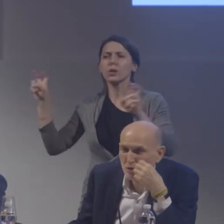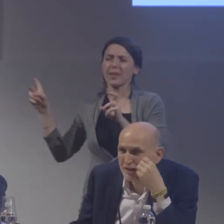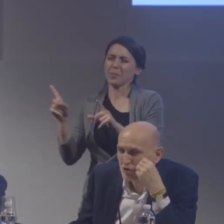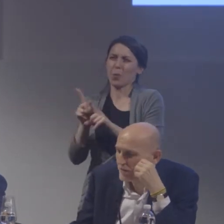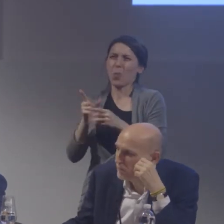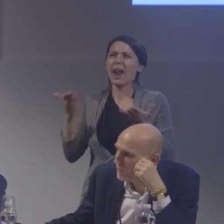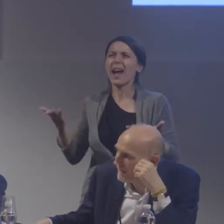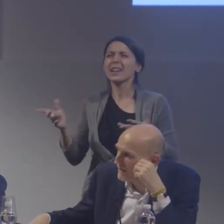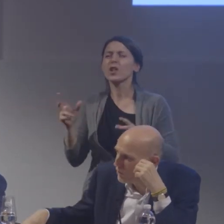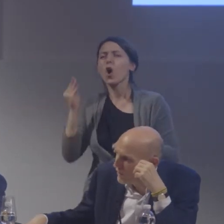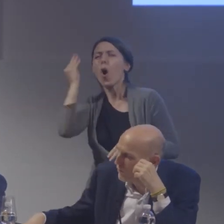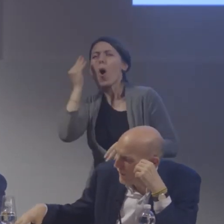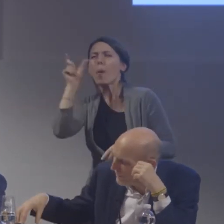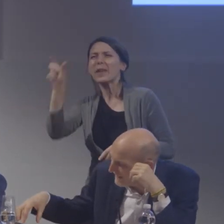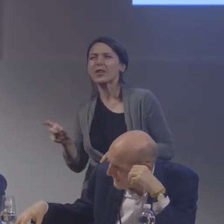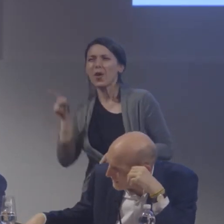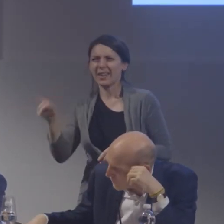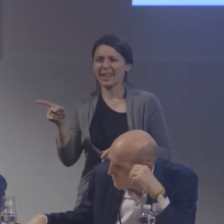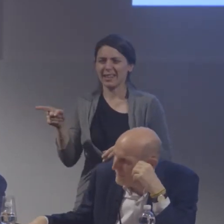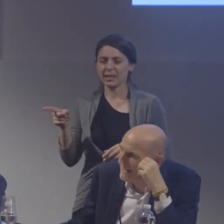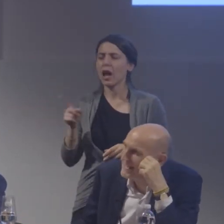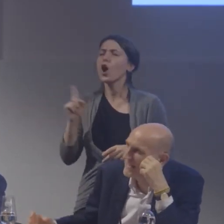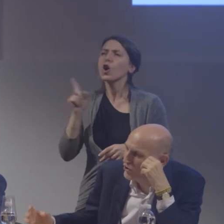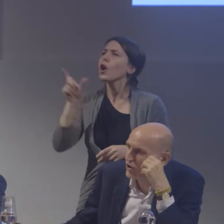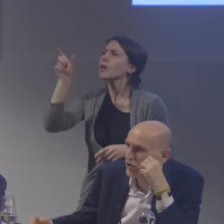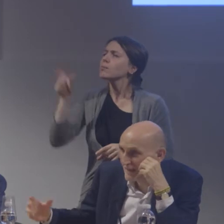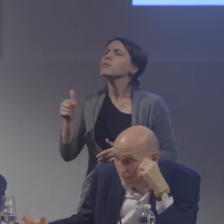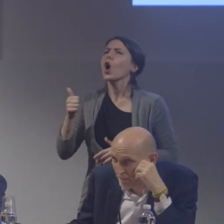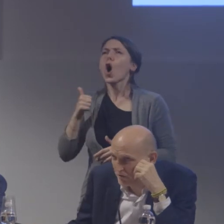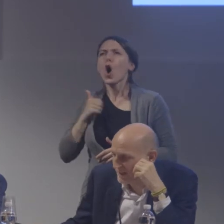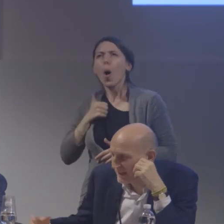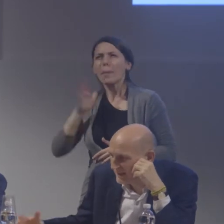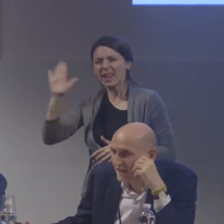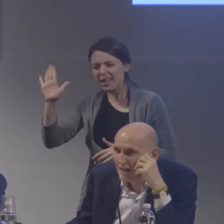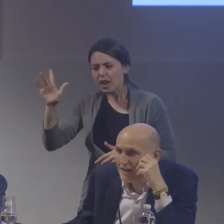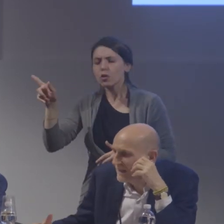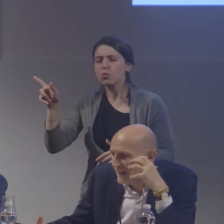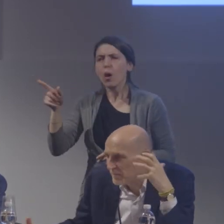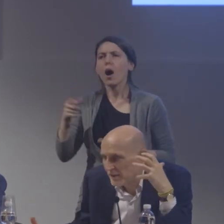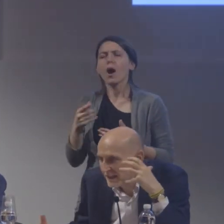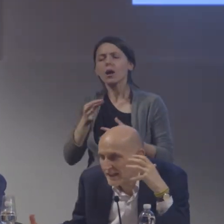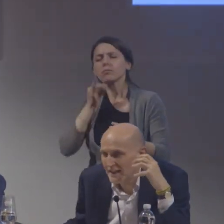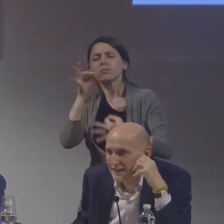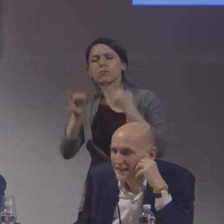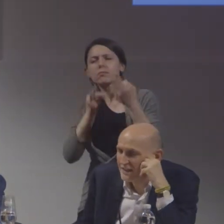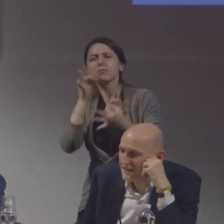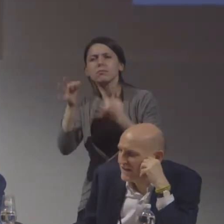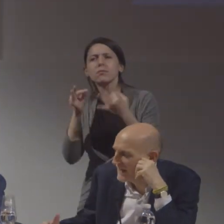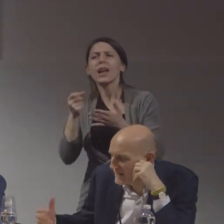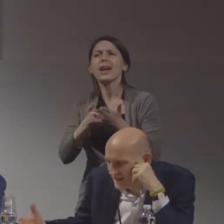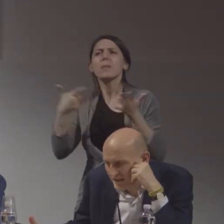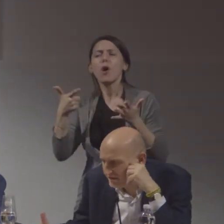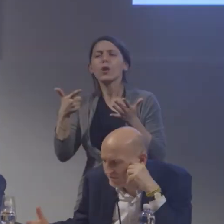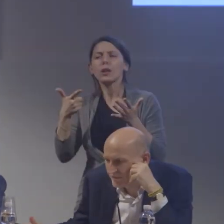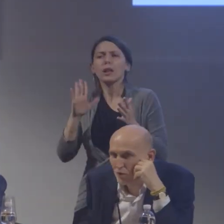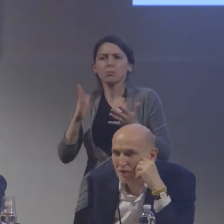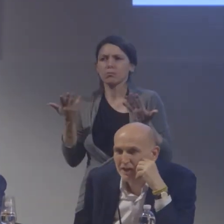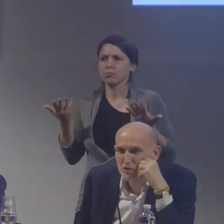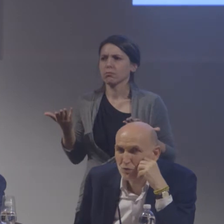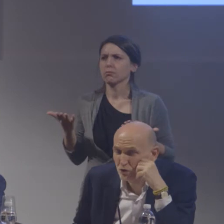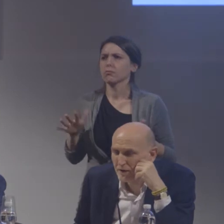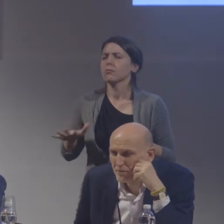nella comunicazione pubblica. L'intellettuale è uno che a partire dalla sua competenza dice cose importanti in campi anche diversi, e non